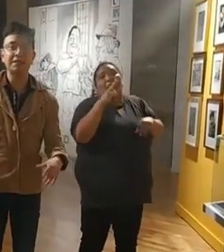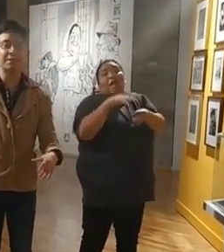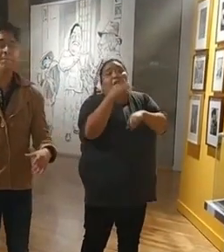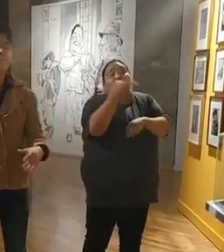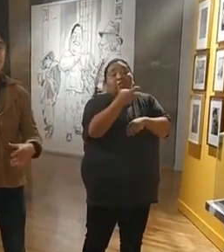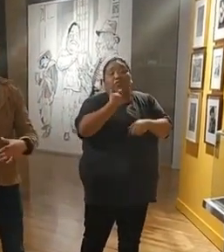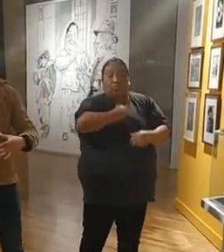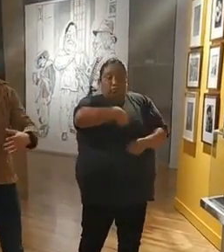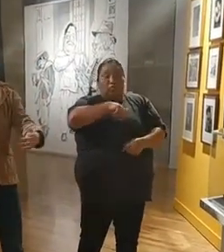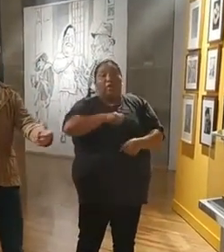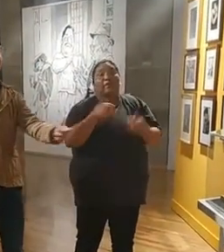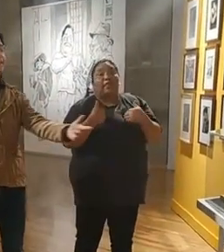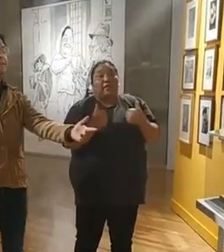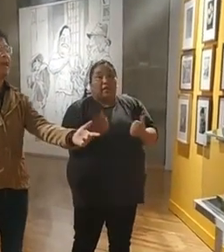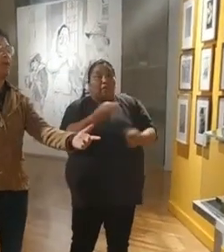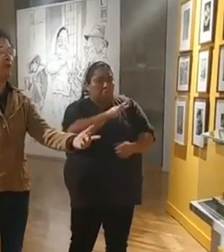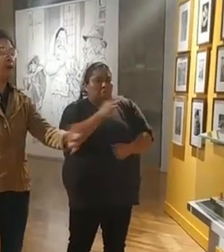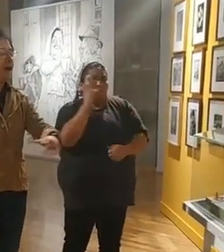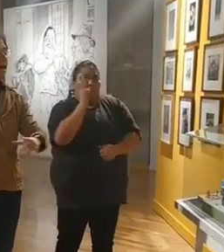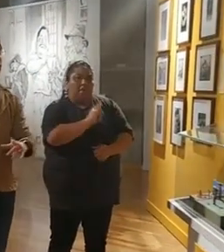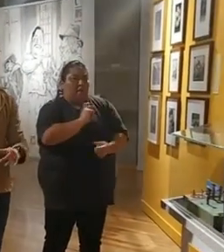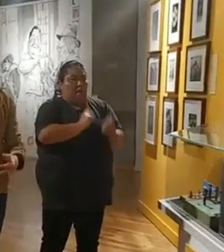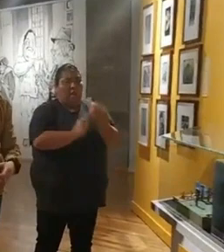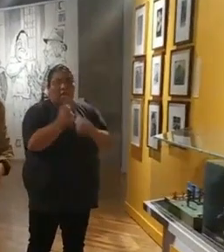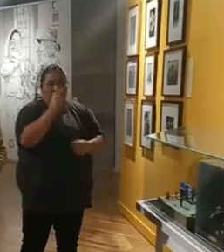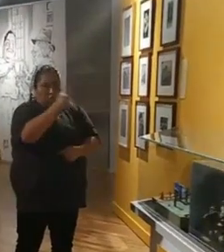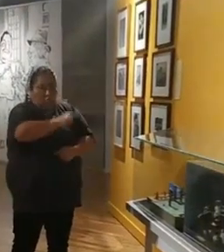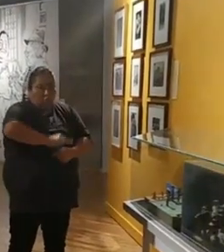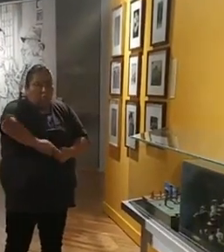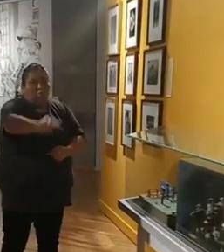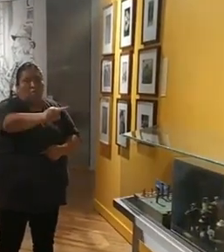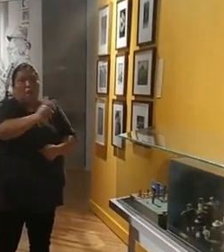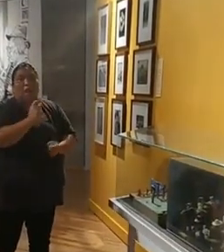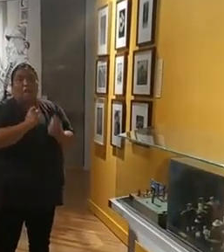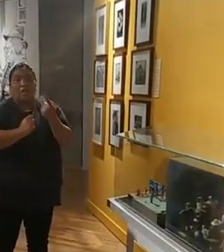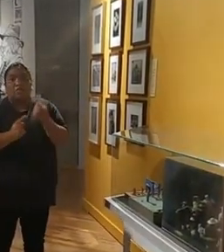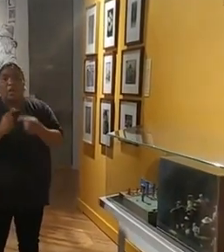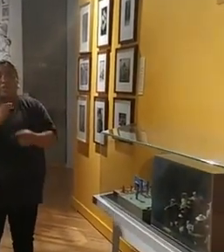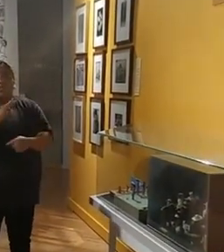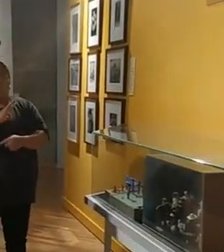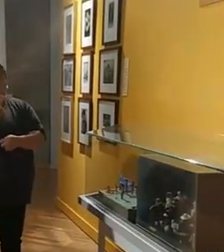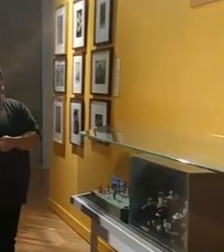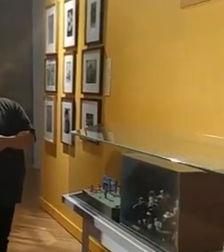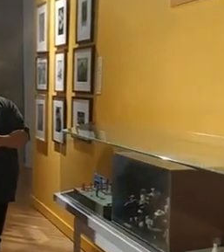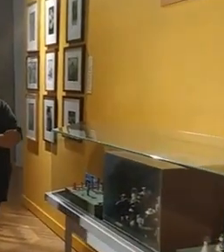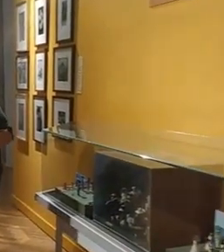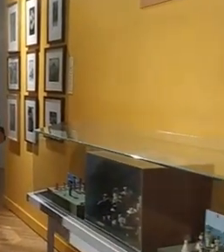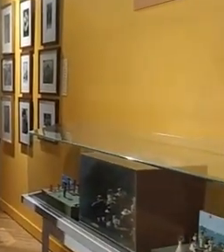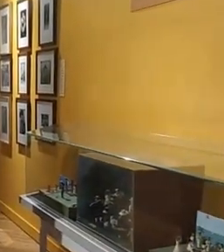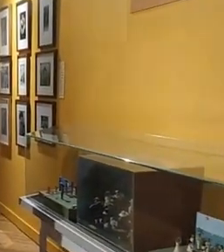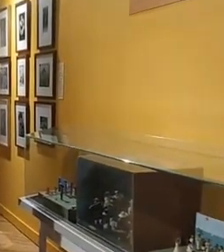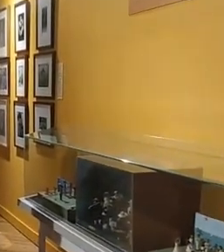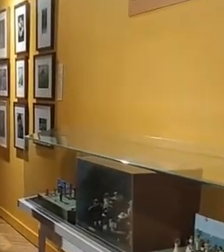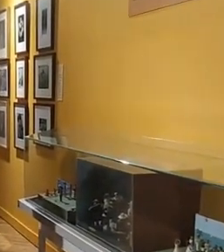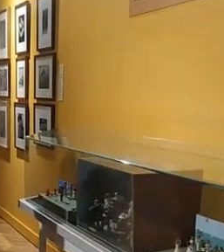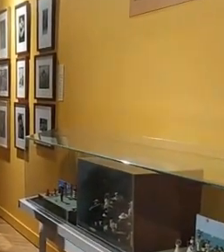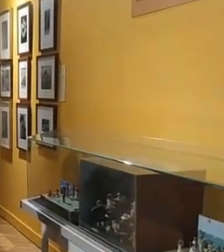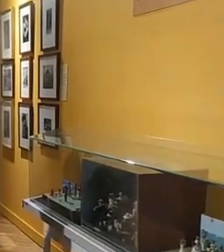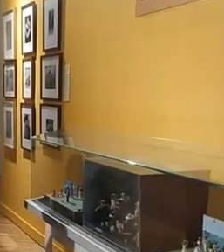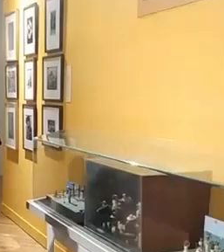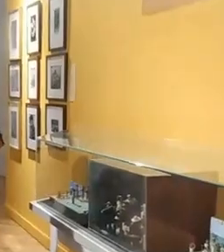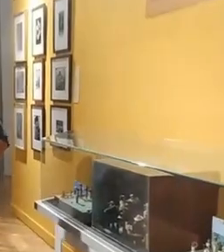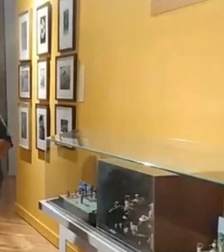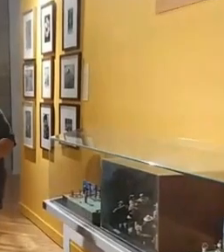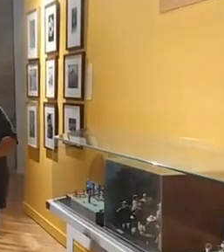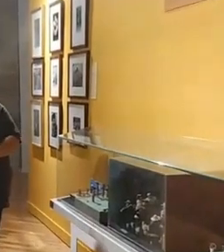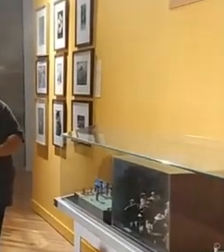identifican así. Si pueden ver de este lado, hay algunas maquetas en las cuales podemos ver justamente esta identidad que se